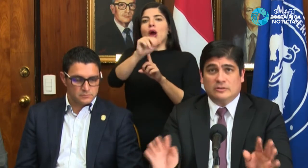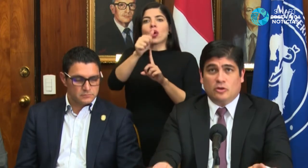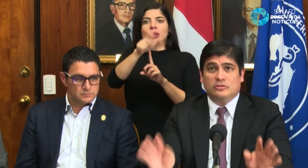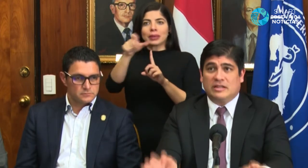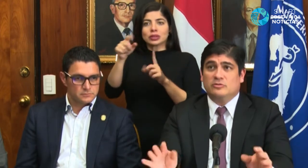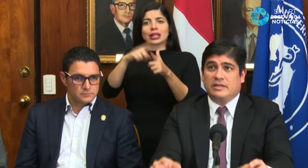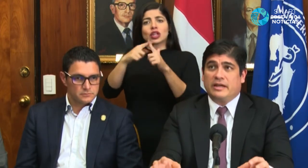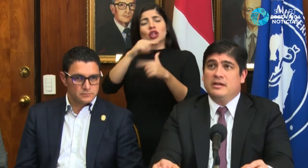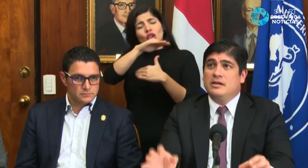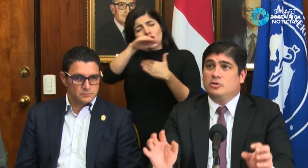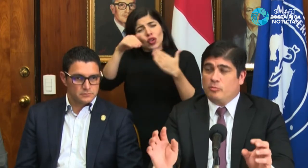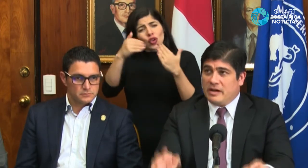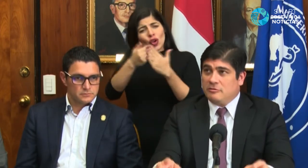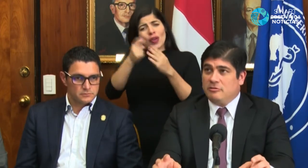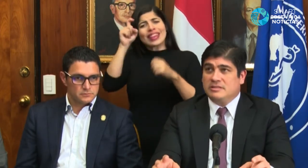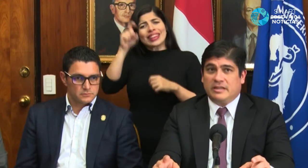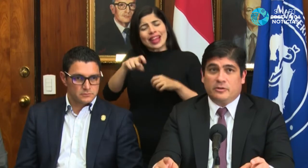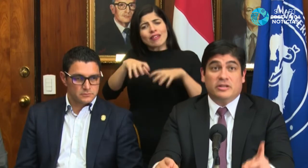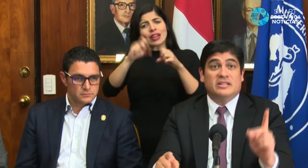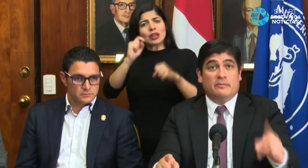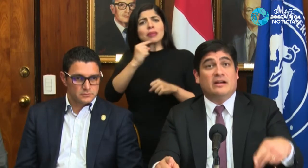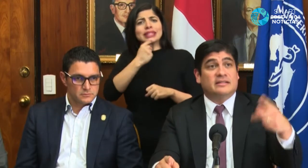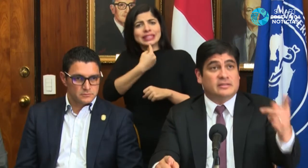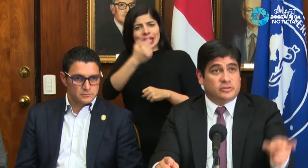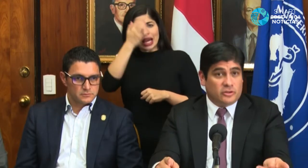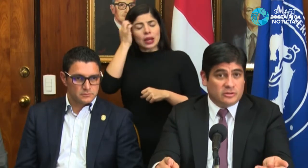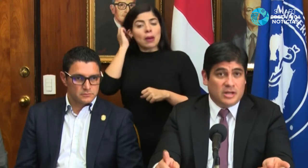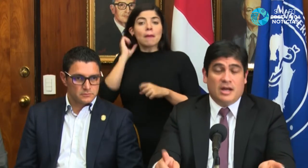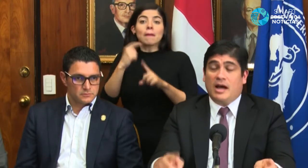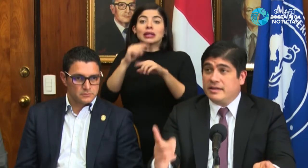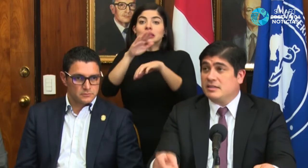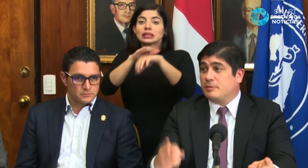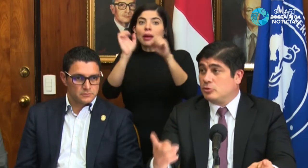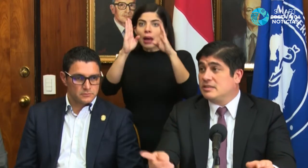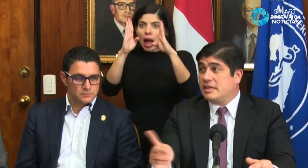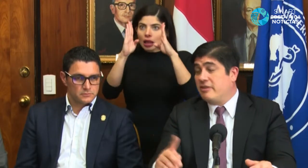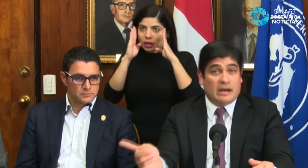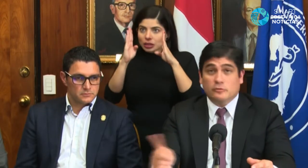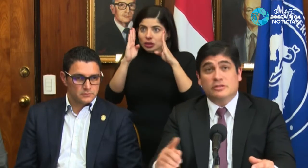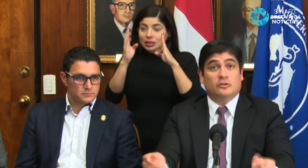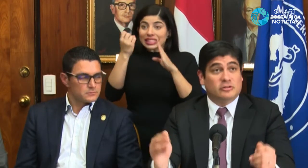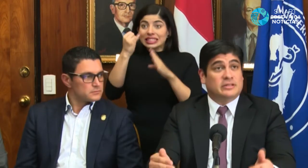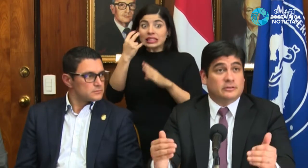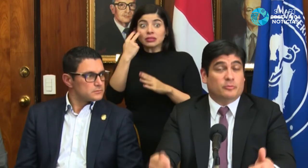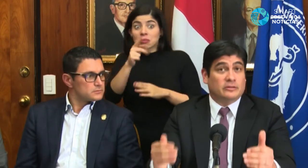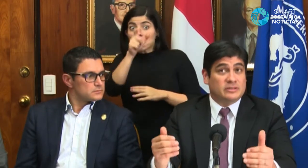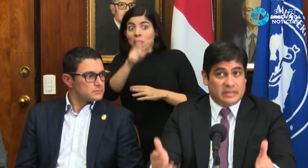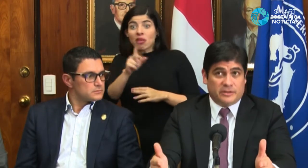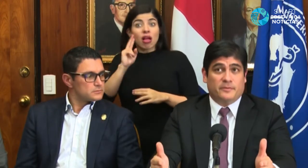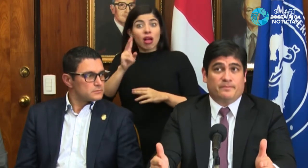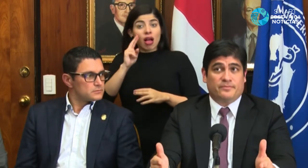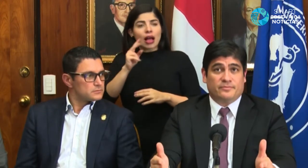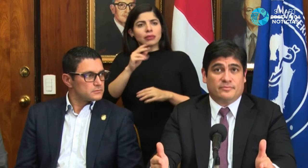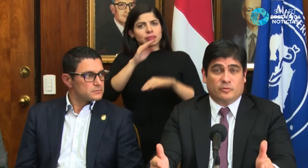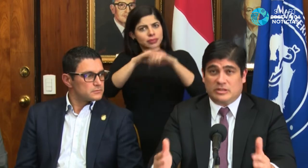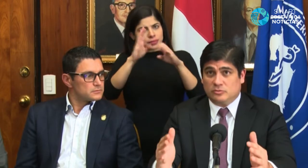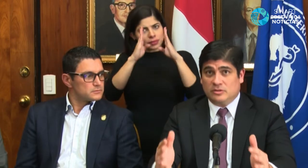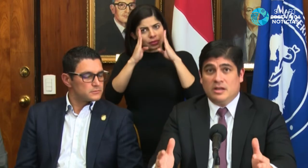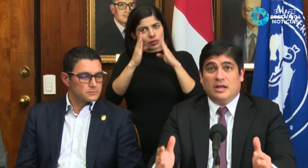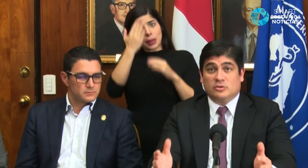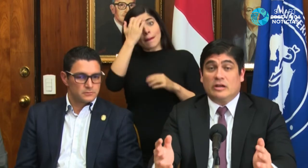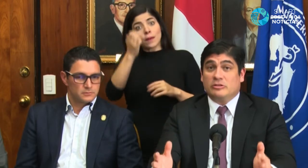todas y todos tenemos que tomárnoslo en serio y llamar la atención a aquellas personas que veamos que no lo están tomando en serio,